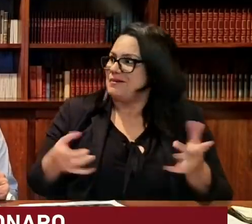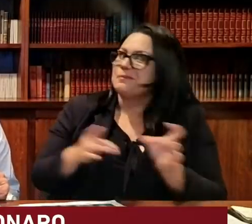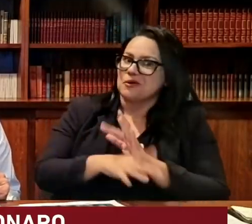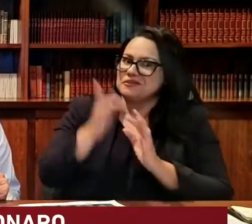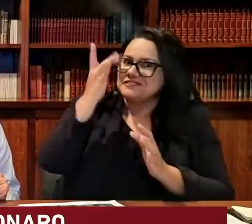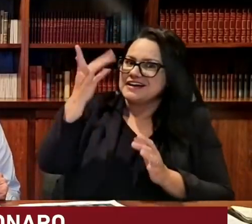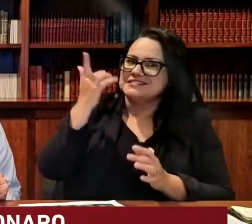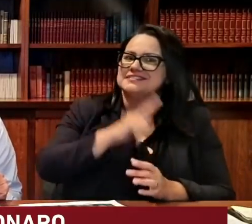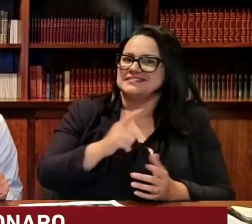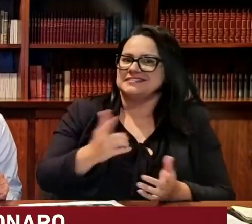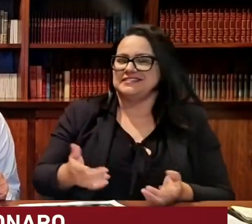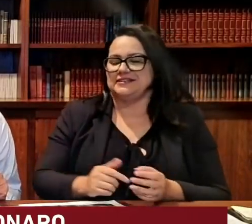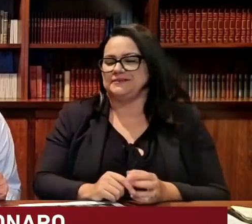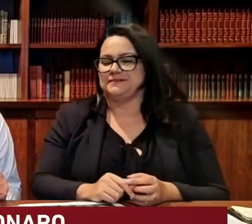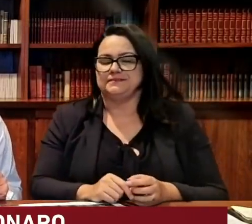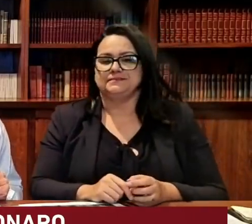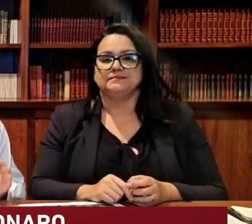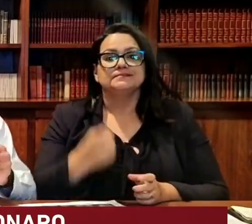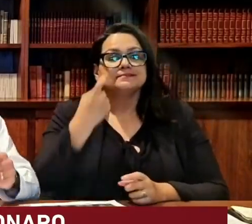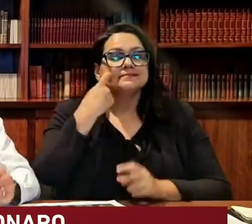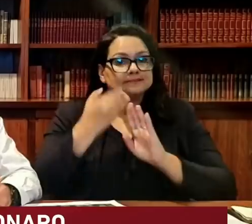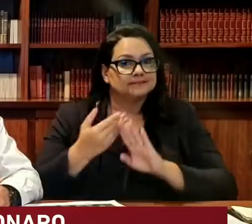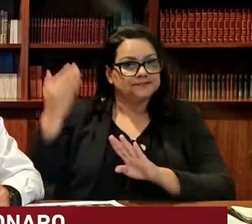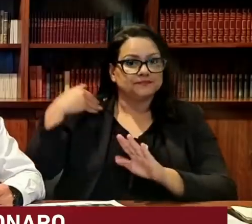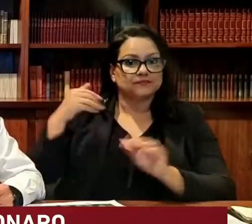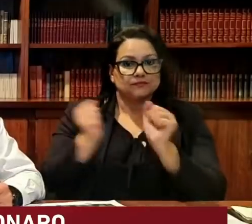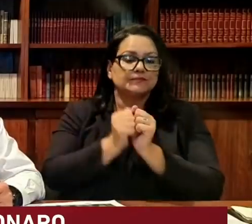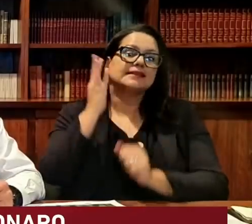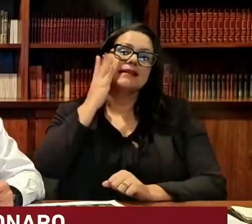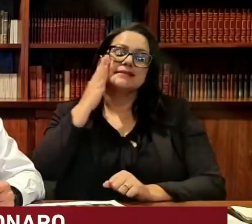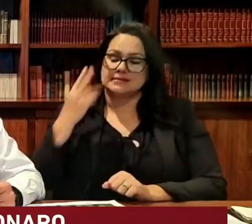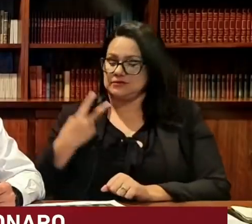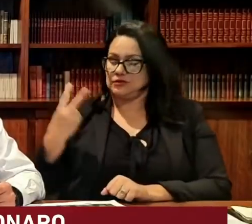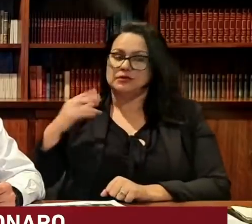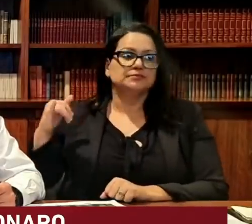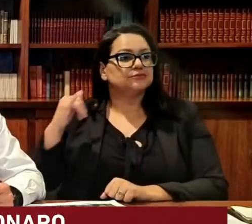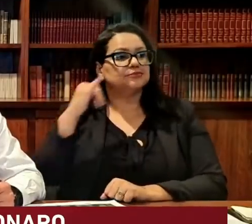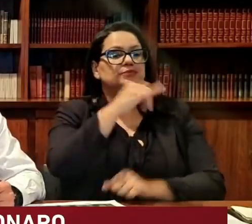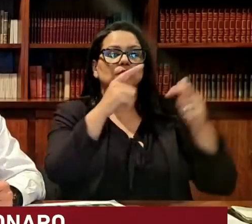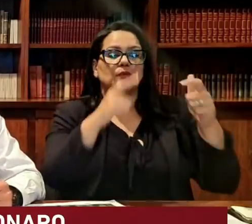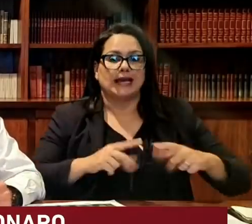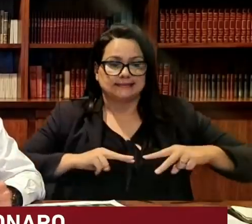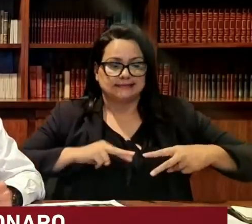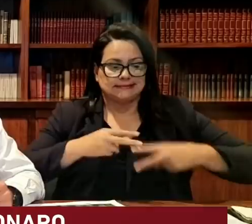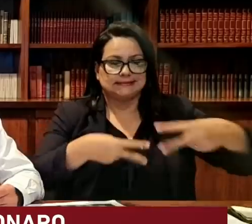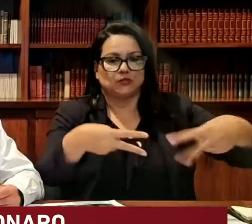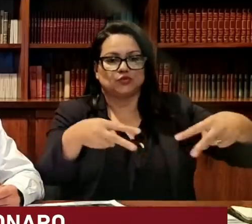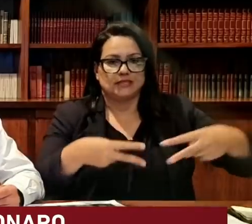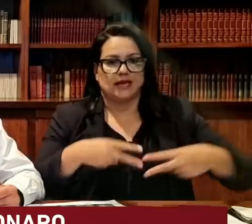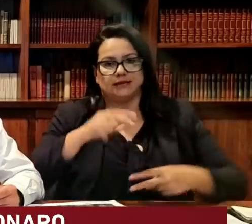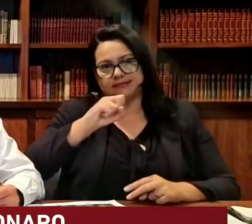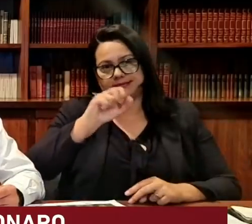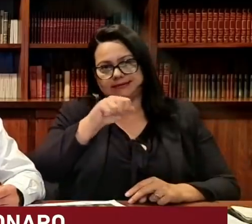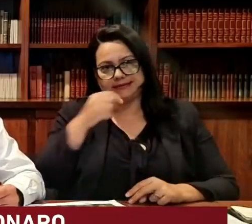Vamos lá, continuar mais um pouquinho aqui. Na sexta-feira eu tive com o Tarcísio lá em São José dos Campos, num posto de pedágio,